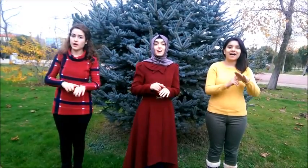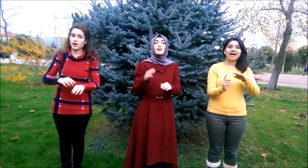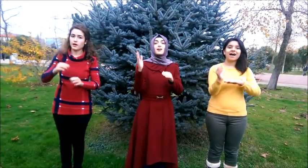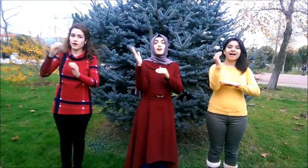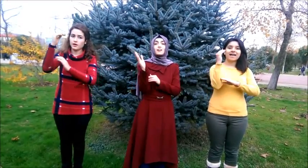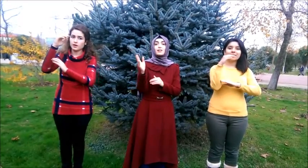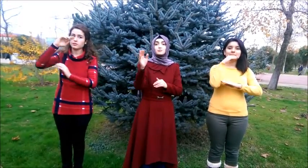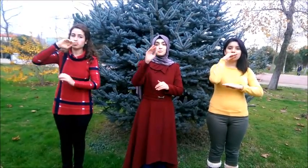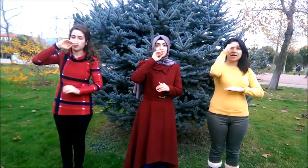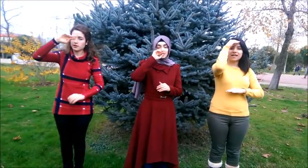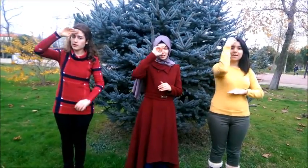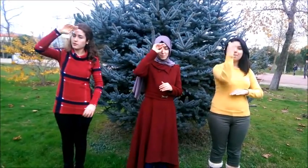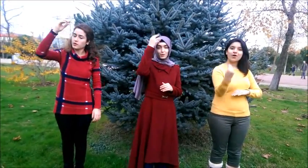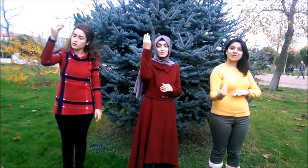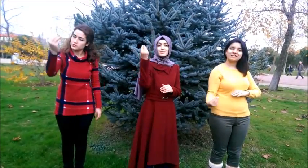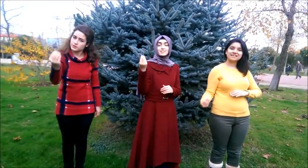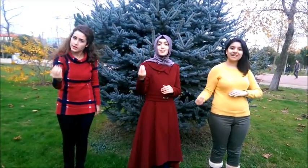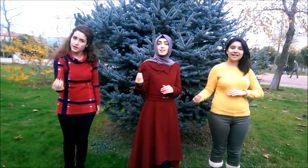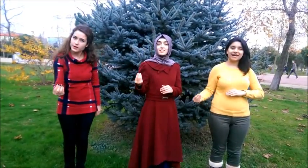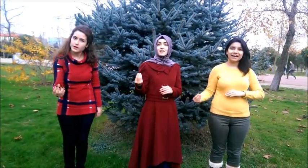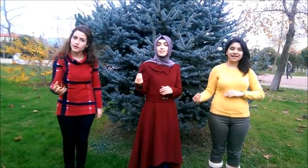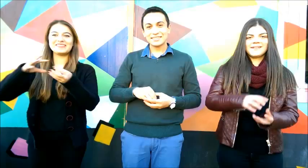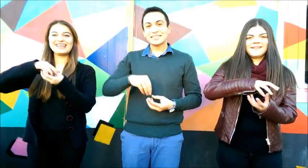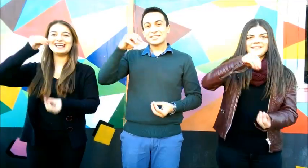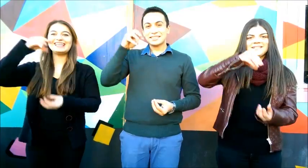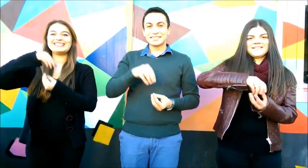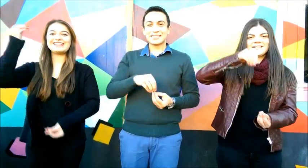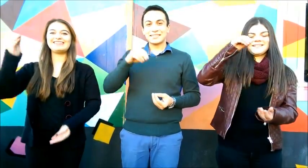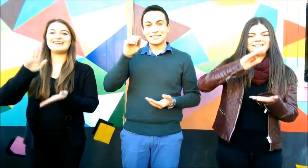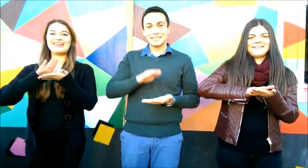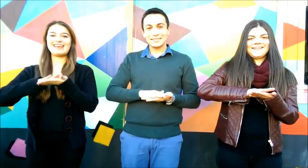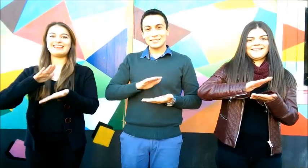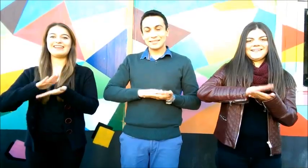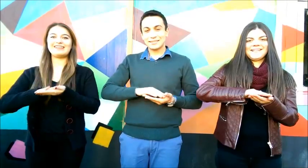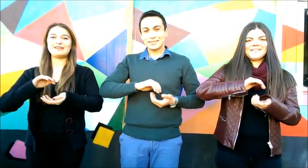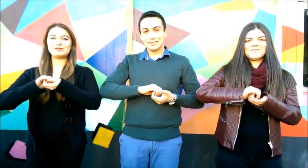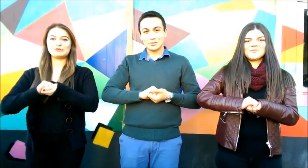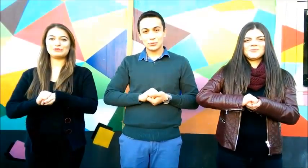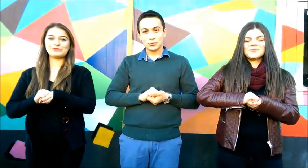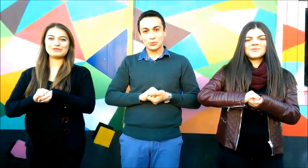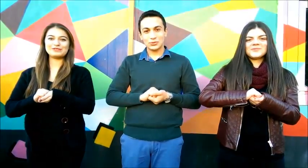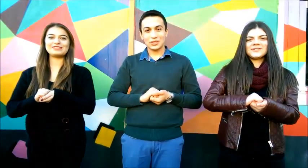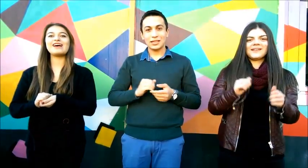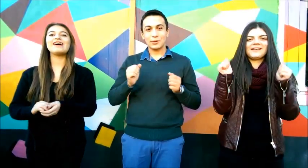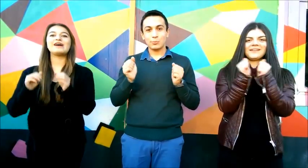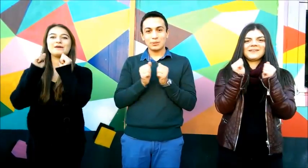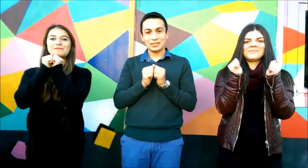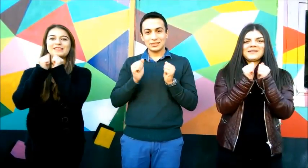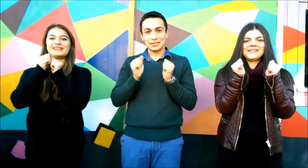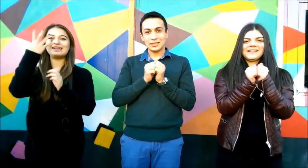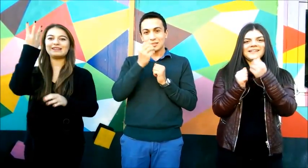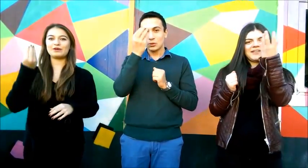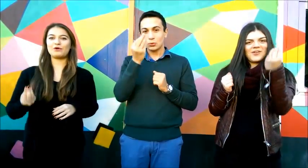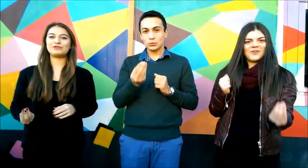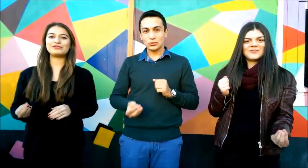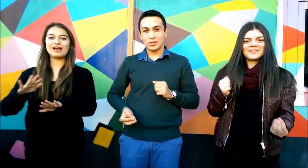hayat bayram olsa, insanlar el ele tutuşsa, birlik olsa,